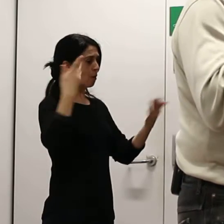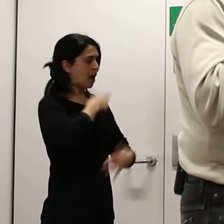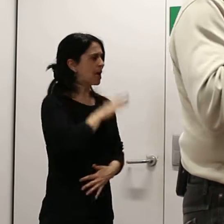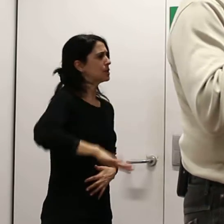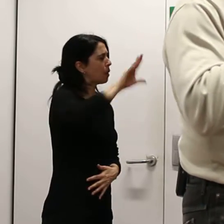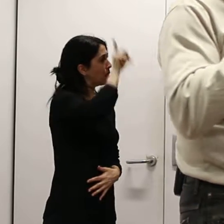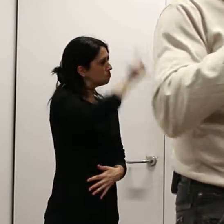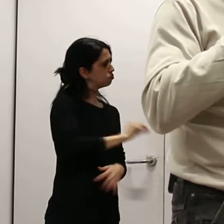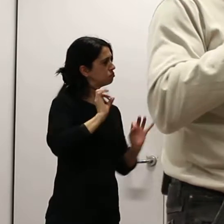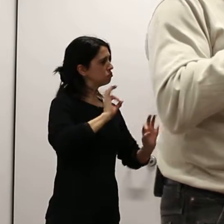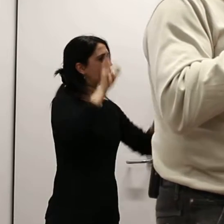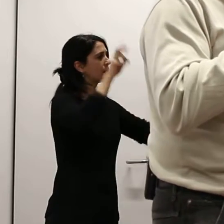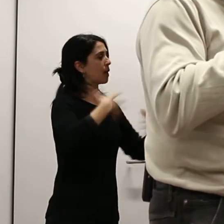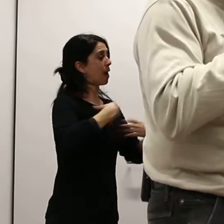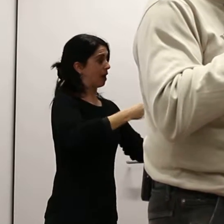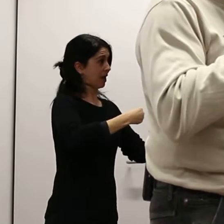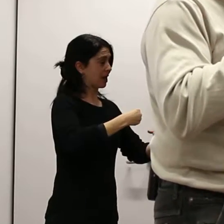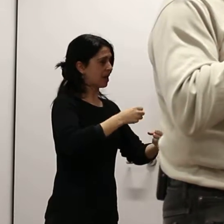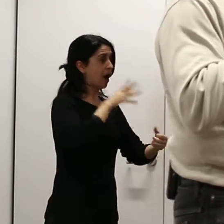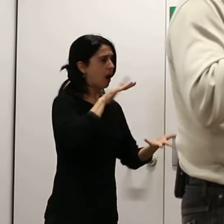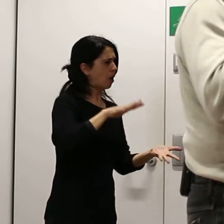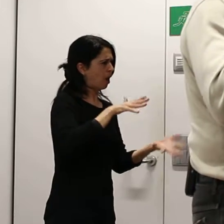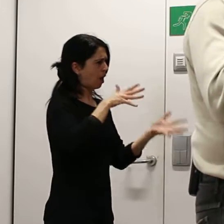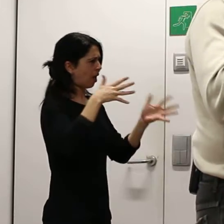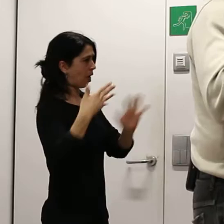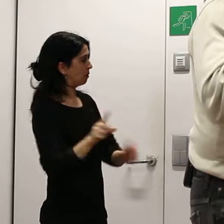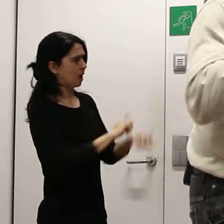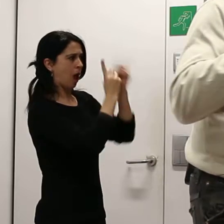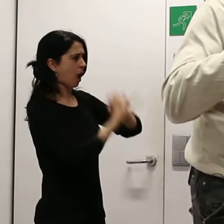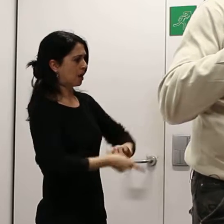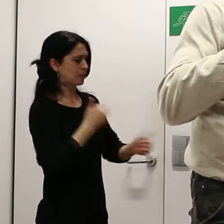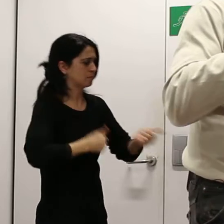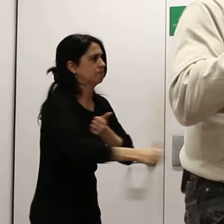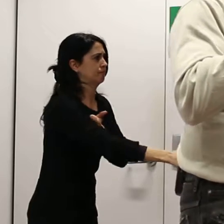contrario. Hasta, no sé si estamos en el tercer puesto, empezando por arriba. Ahí sí que destacamos, caray.